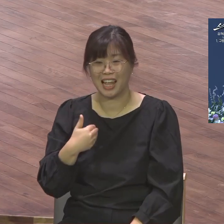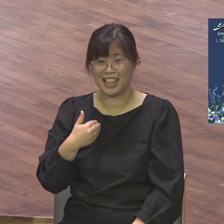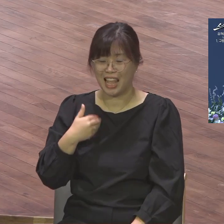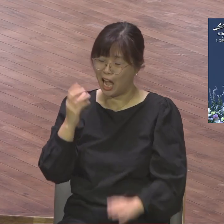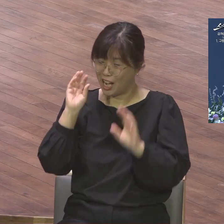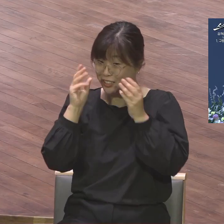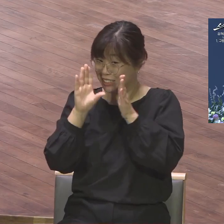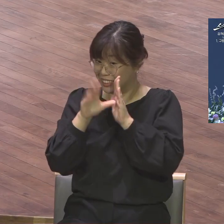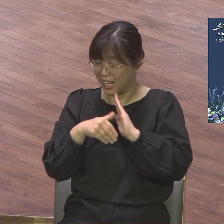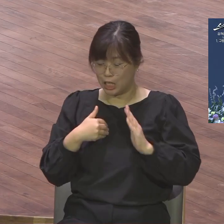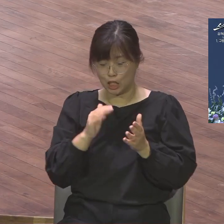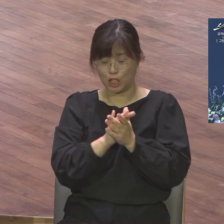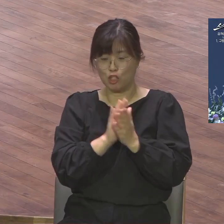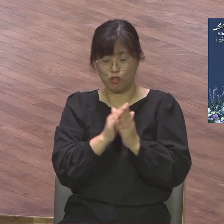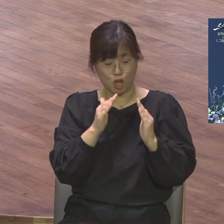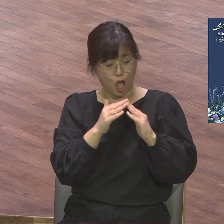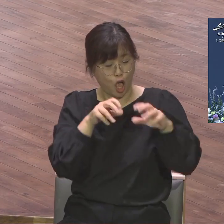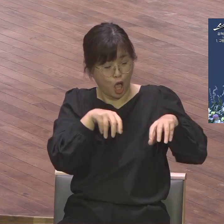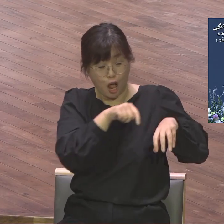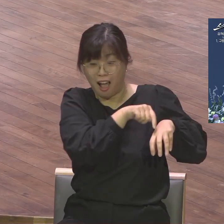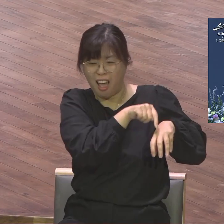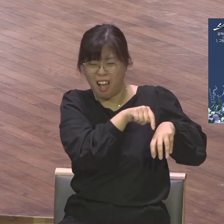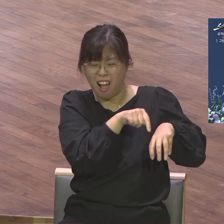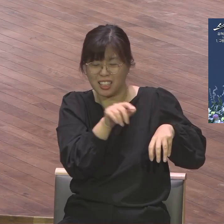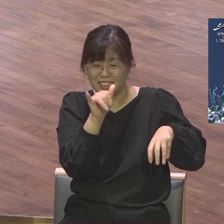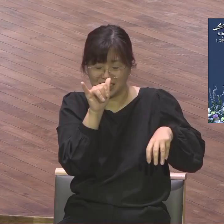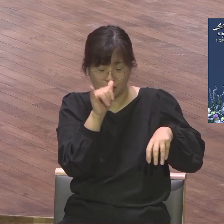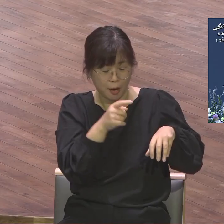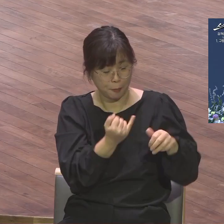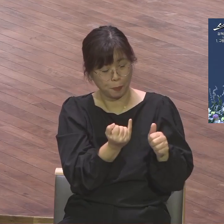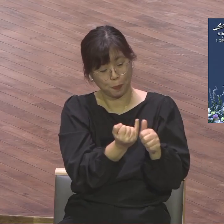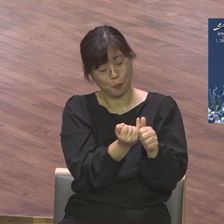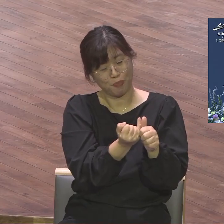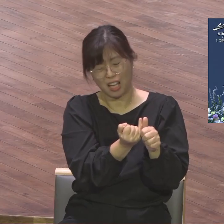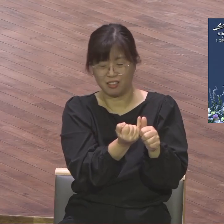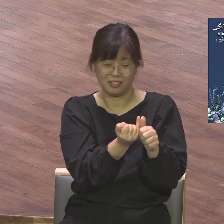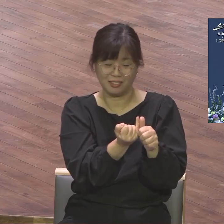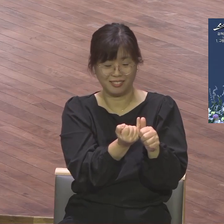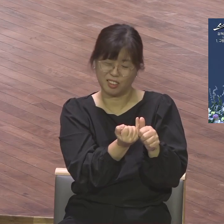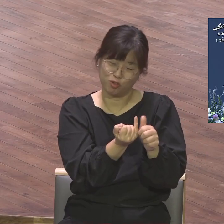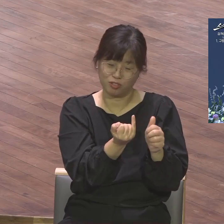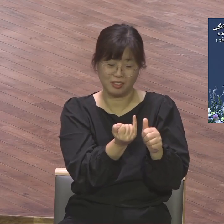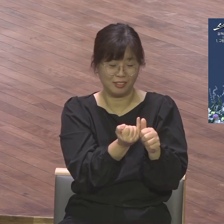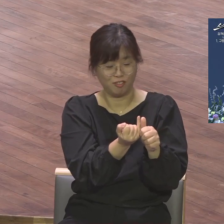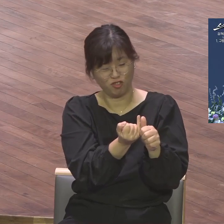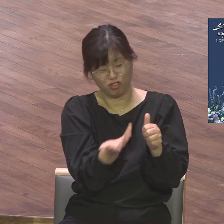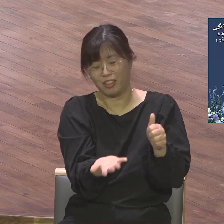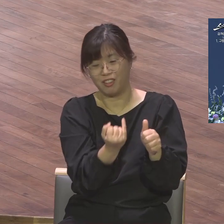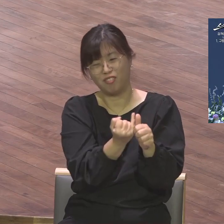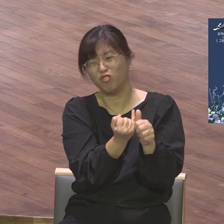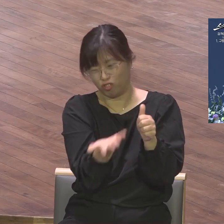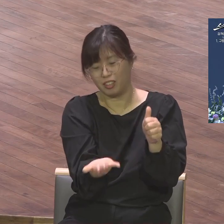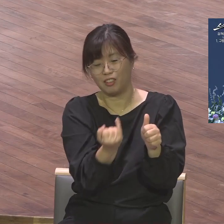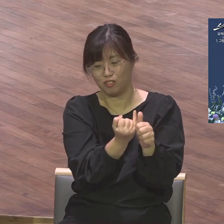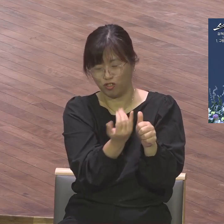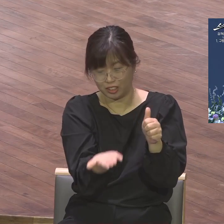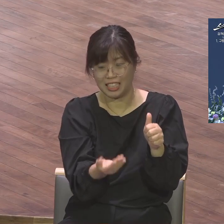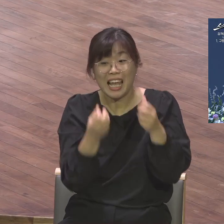계모요 계모인데 그때는 계모라 그랬어요. 요즘은 새엄마지만 그때 계모라.